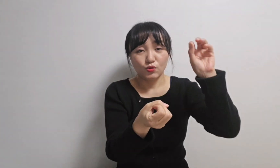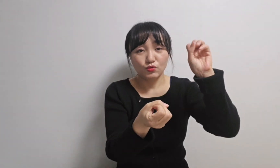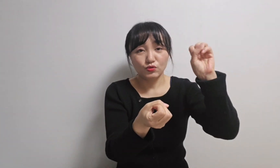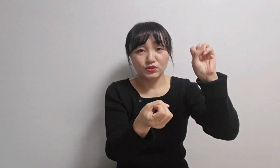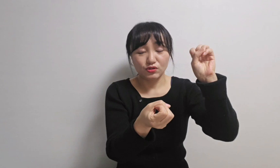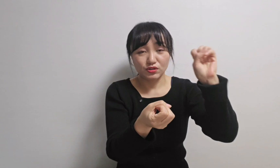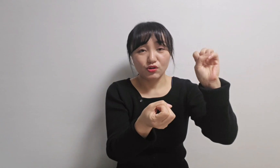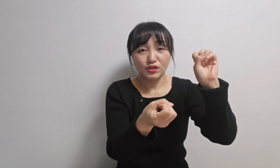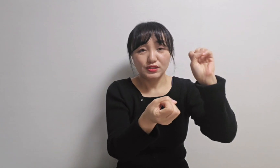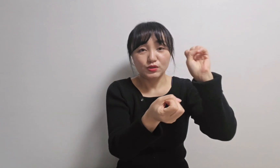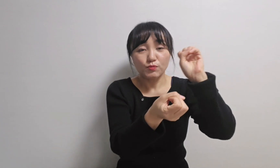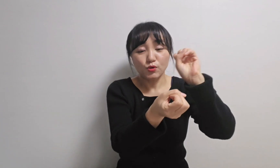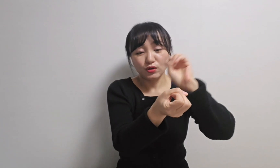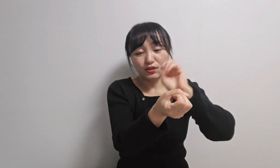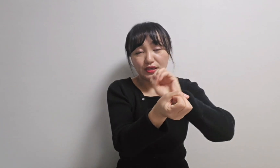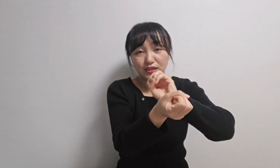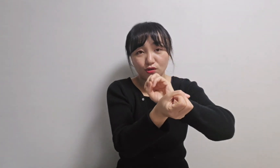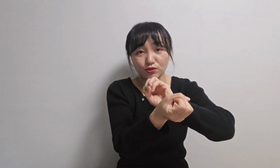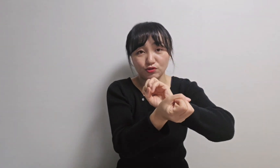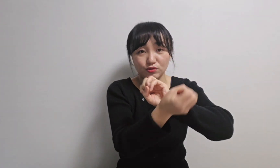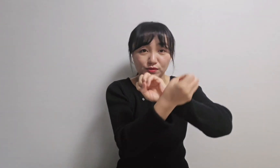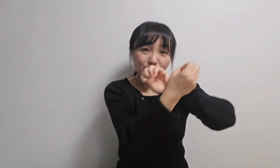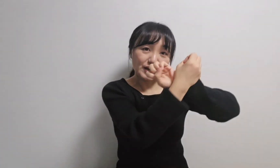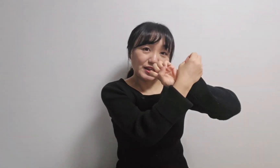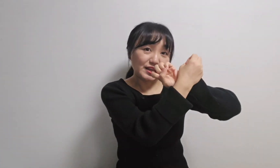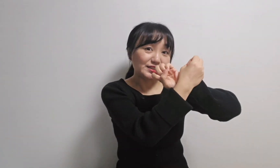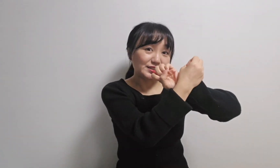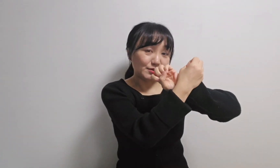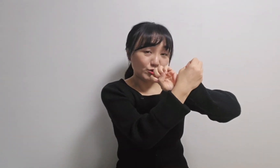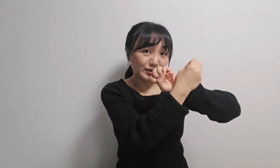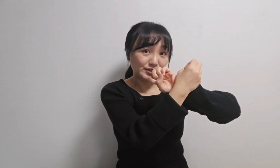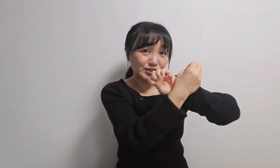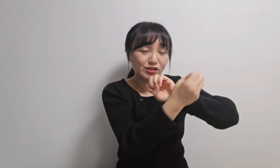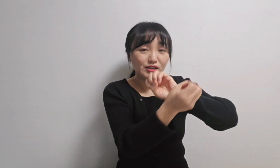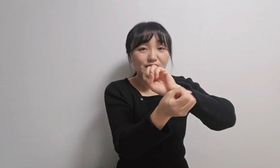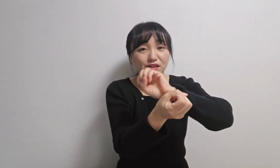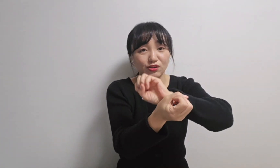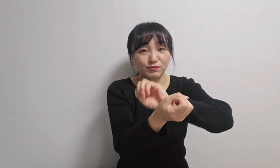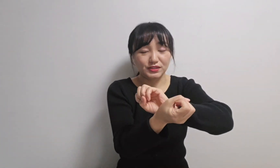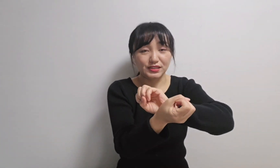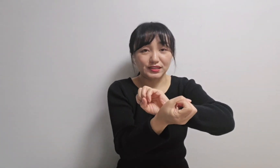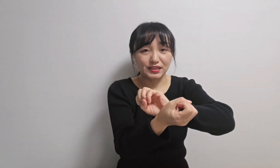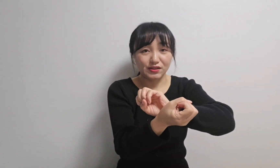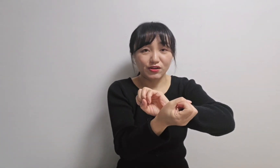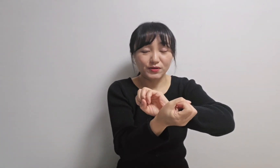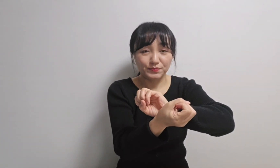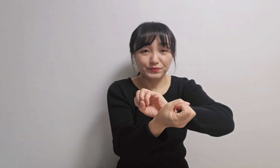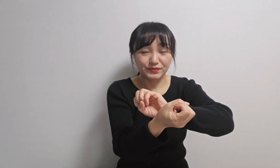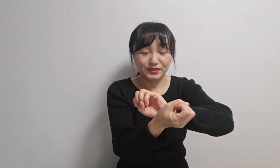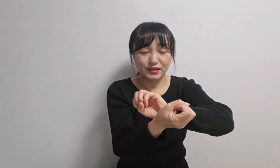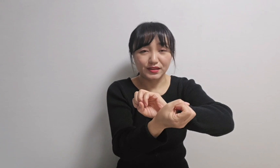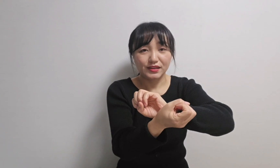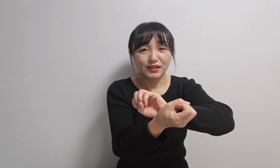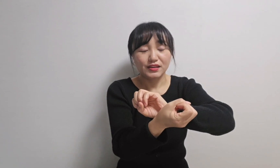오른손 쥐어서 이제 손목끼리 겹쳐주시면 돼요. 약간 X자 모양 있죠? 겹친 상태에서 이제